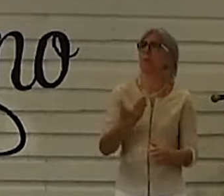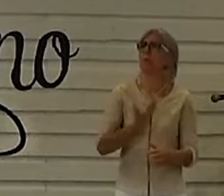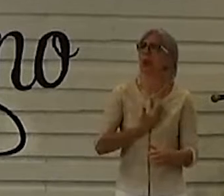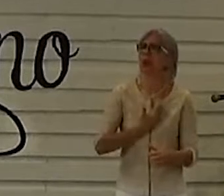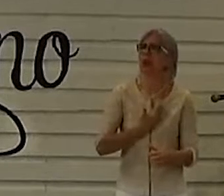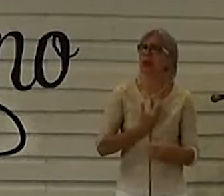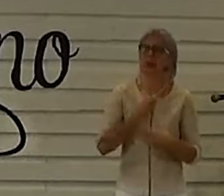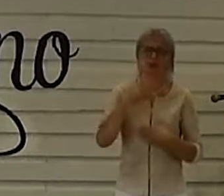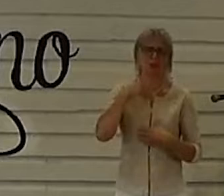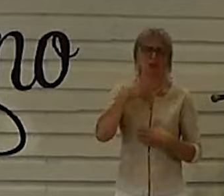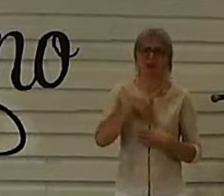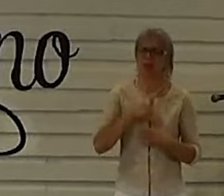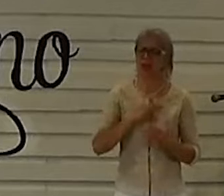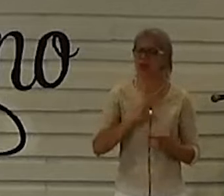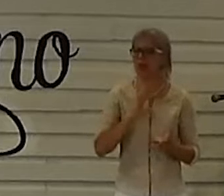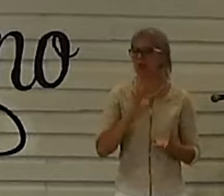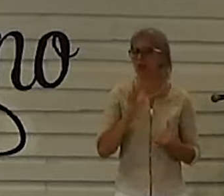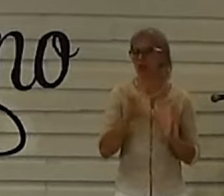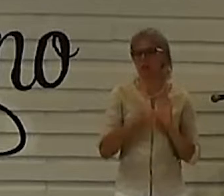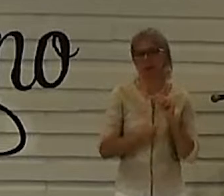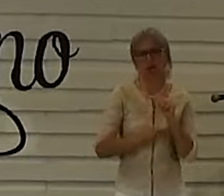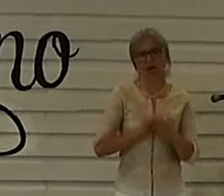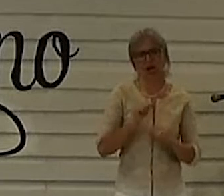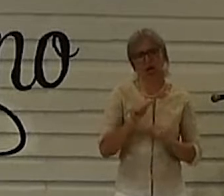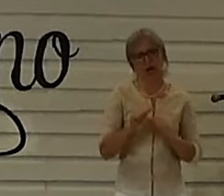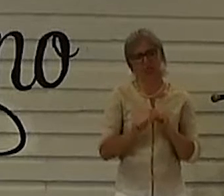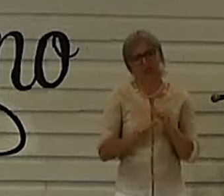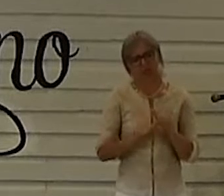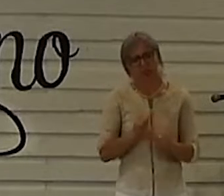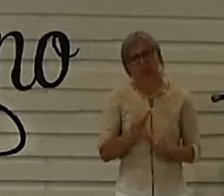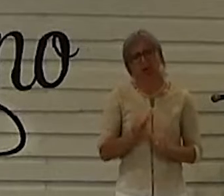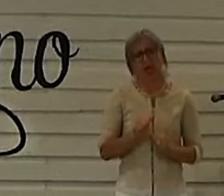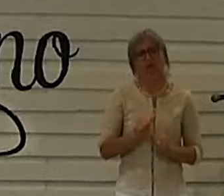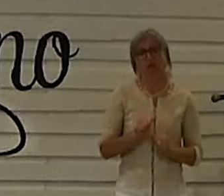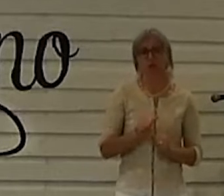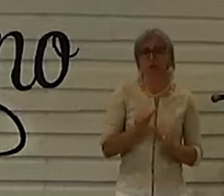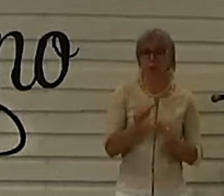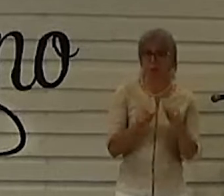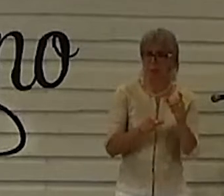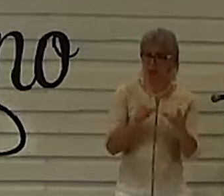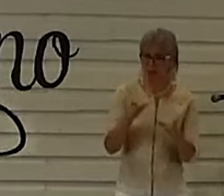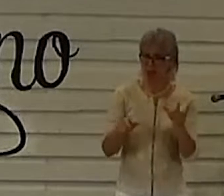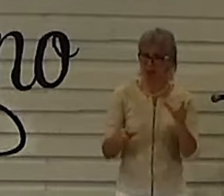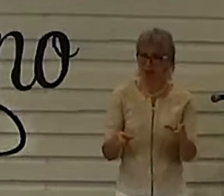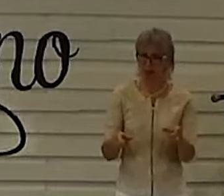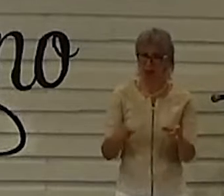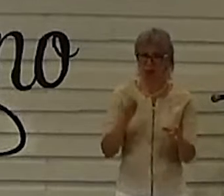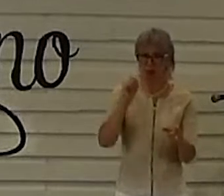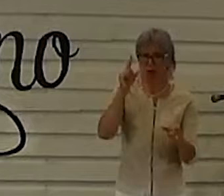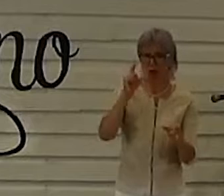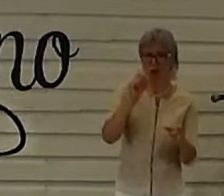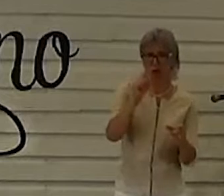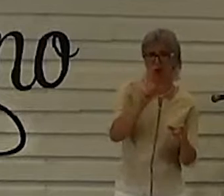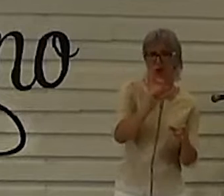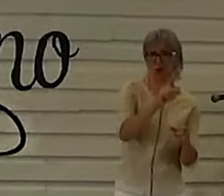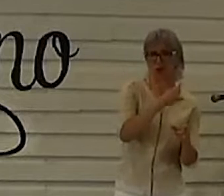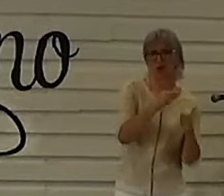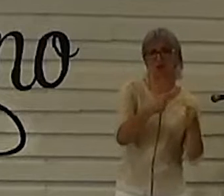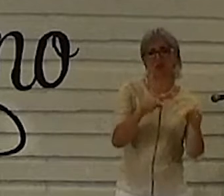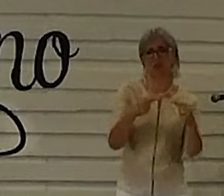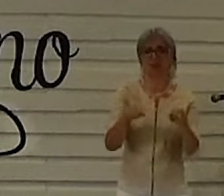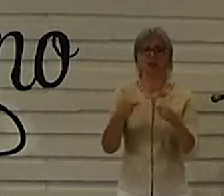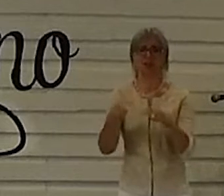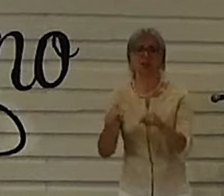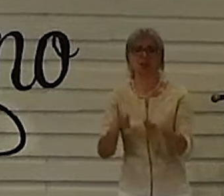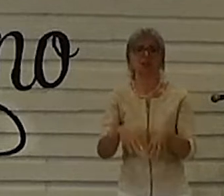un Dio in cielo e che ha mandato Gesù Cristo suo figlio per salvare, per redimere, per guarire, per liberare,